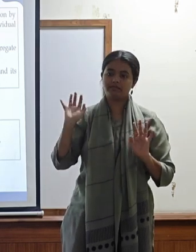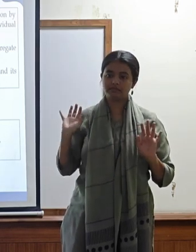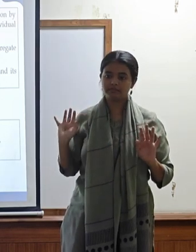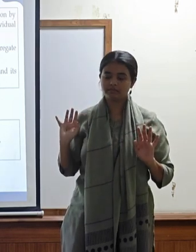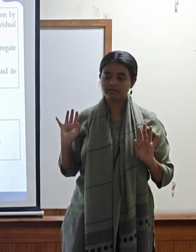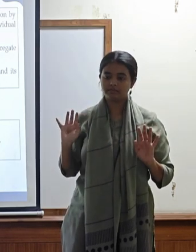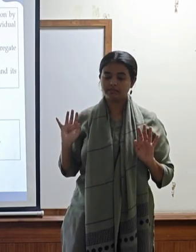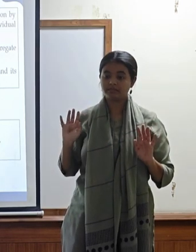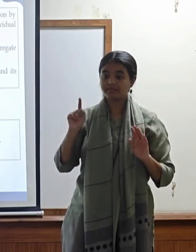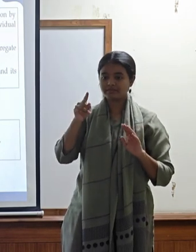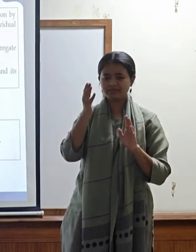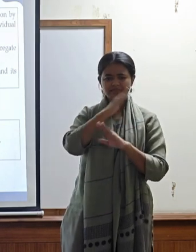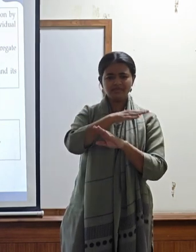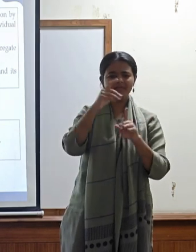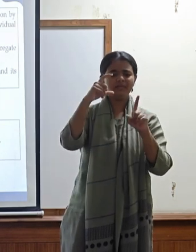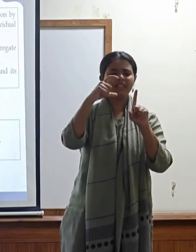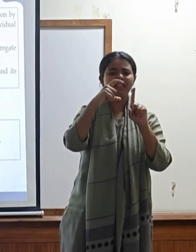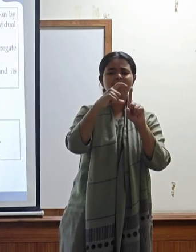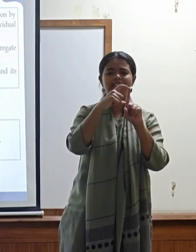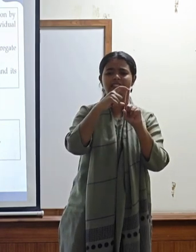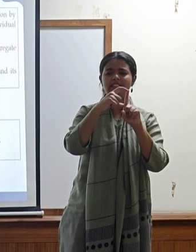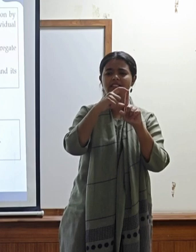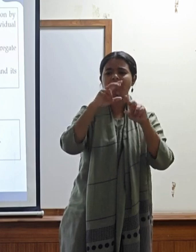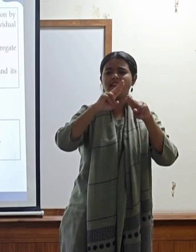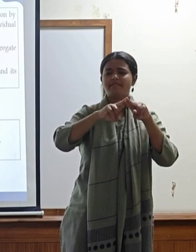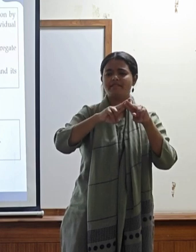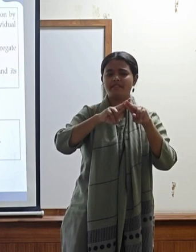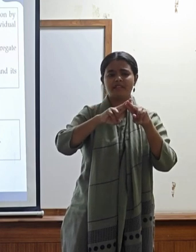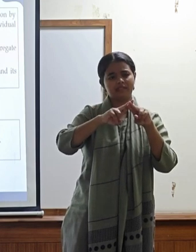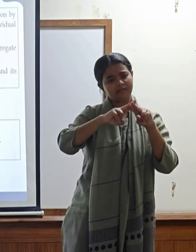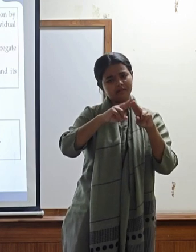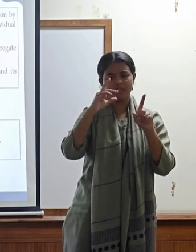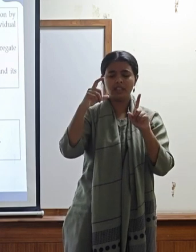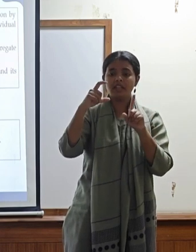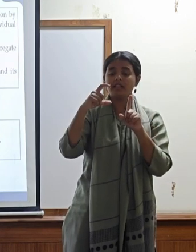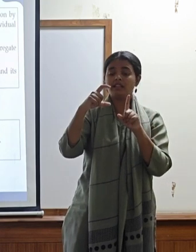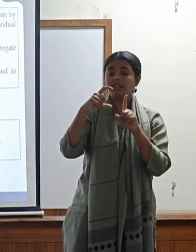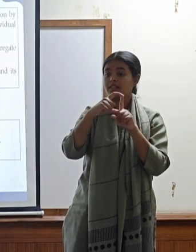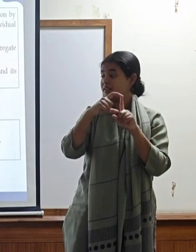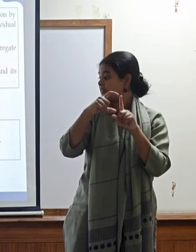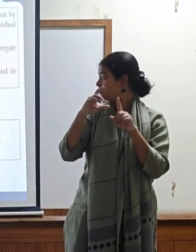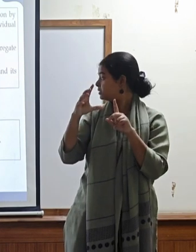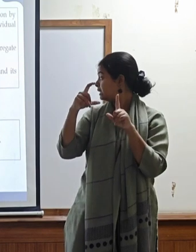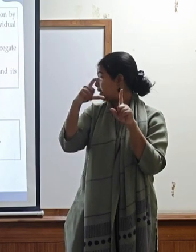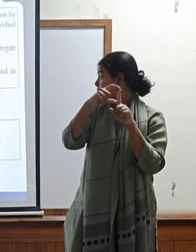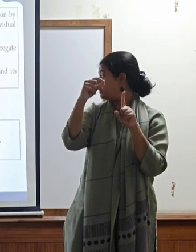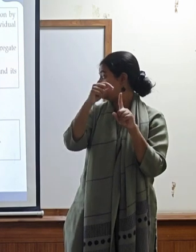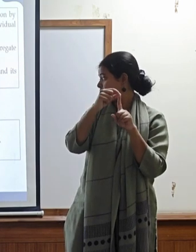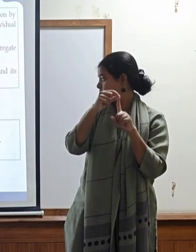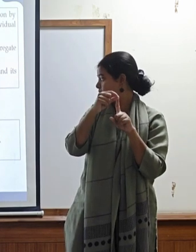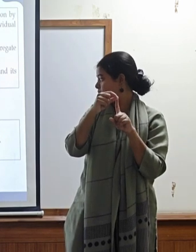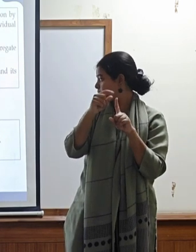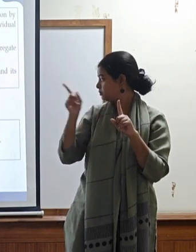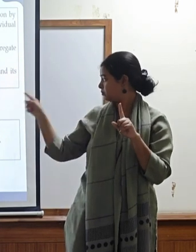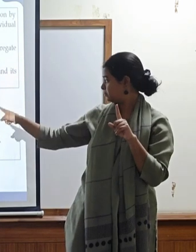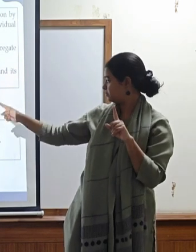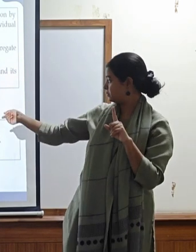डिफॉल्ट पैटर्न के अंदर एक फिक्स्ड पैटर्न, फिक्स्ड रेशियो डिसाइडेड है। अगर आप कुछ भी इन्वेस्टमेंट